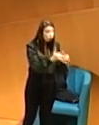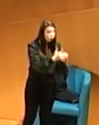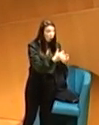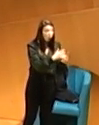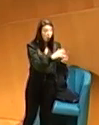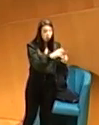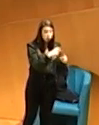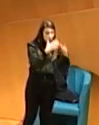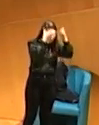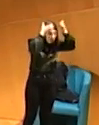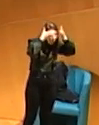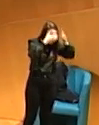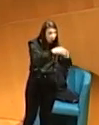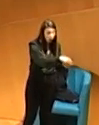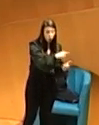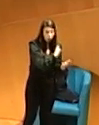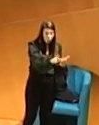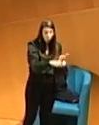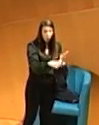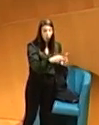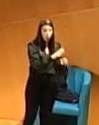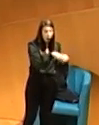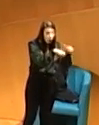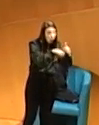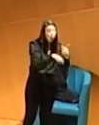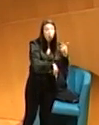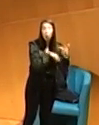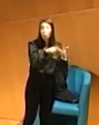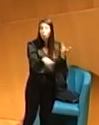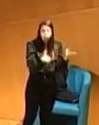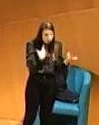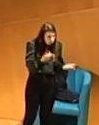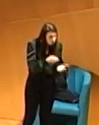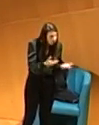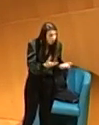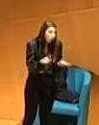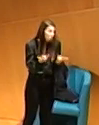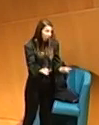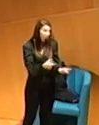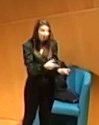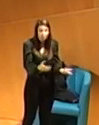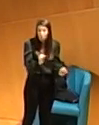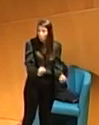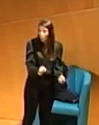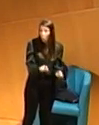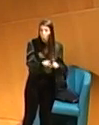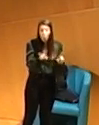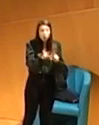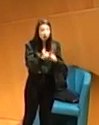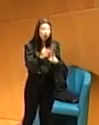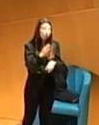Lego. C'est ce que j'offre à mes petits-enfants. Ben, qu'est-ce que je vais acheter à Noël? Je vais acheter Spider-Man. Puis Batman aussi.